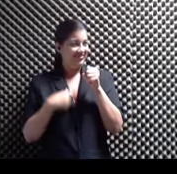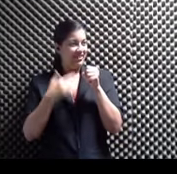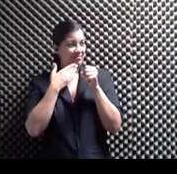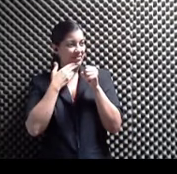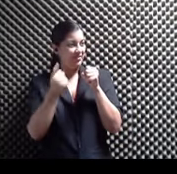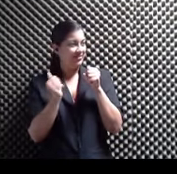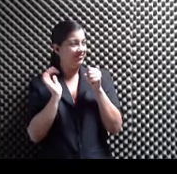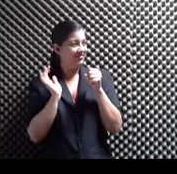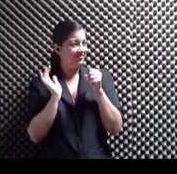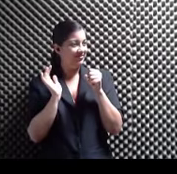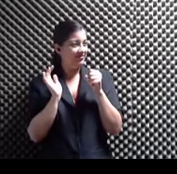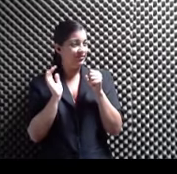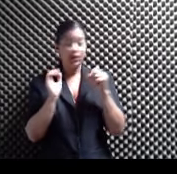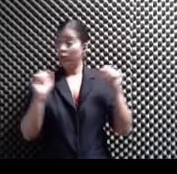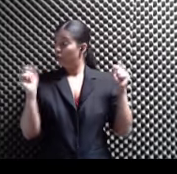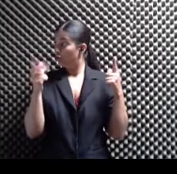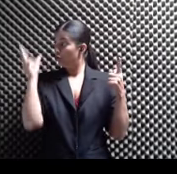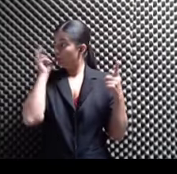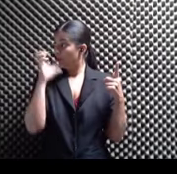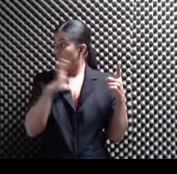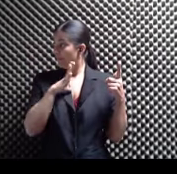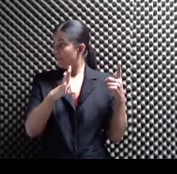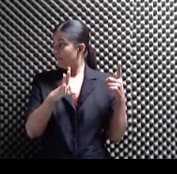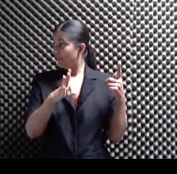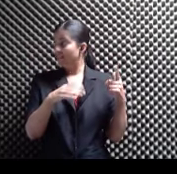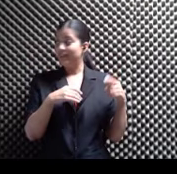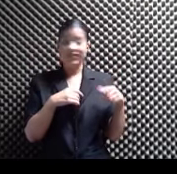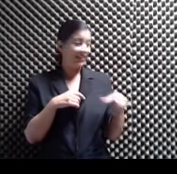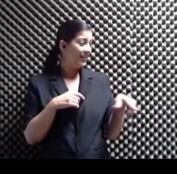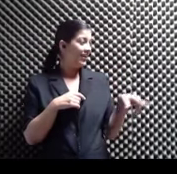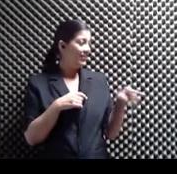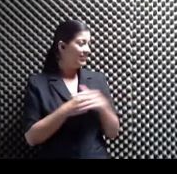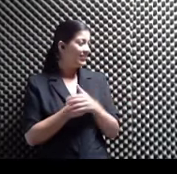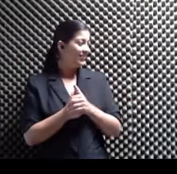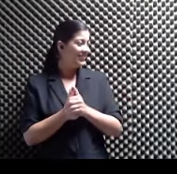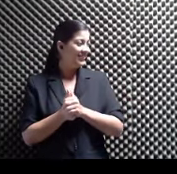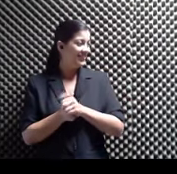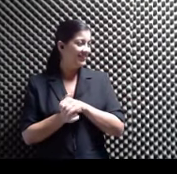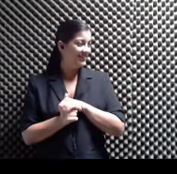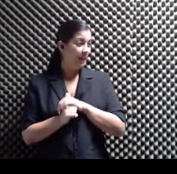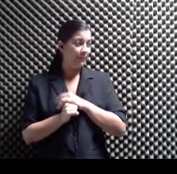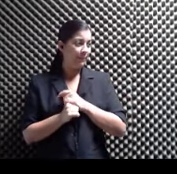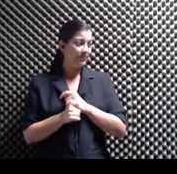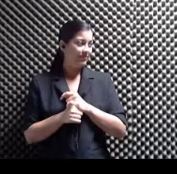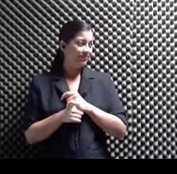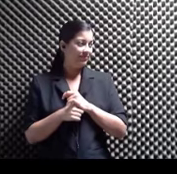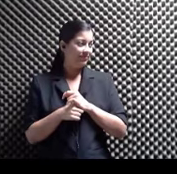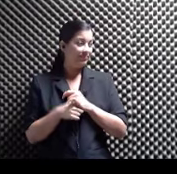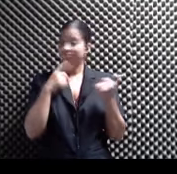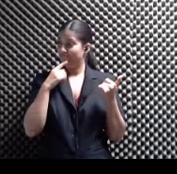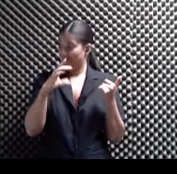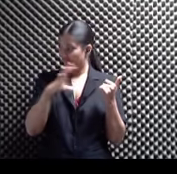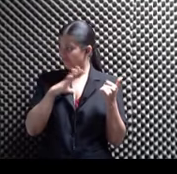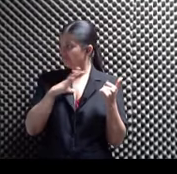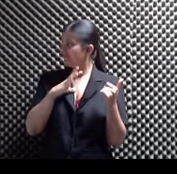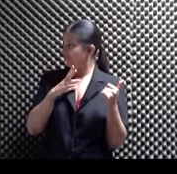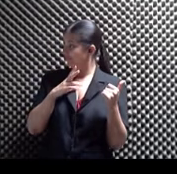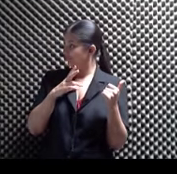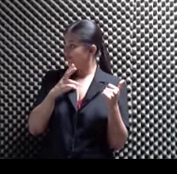pegue. ¿Viste? ¿Será el mío? ¿Me escuchamos bien? No, no, no. ¿Será el mío? ¿Seré yo, maestro? Pero está bien, ¿me oyes